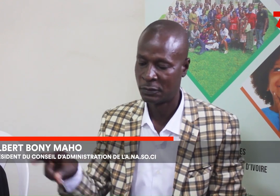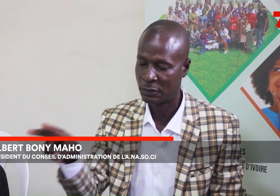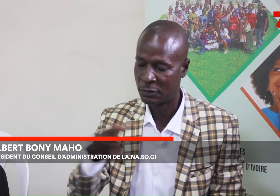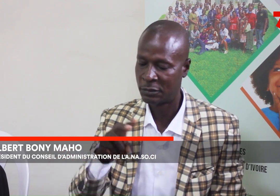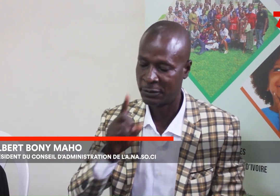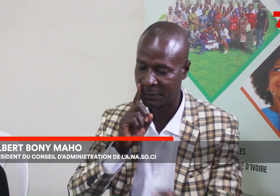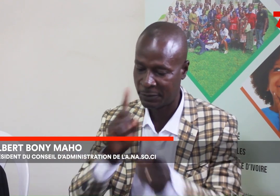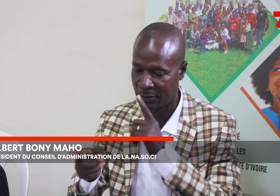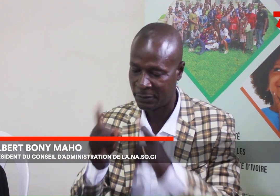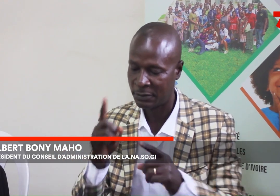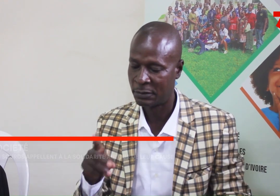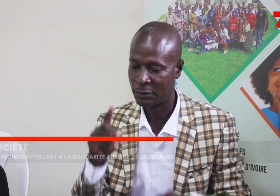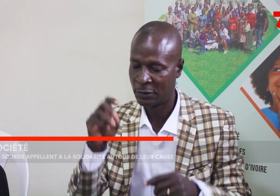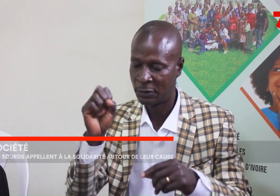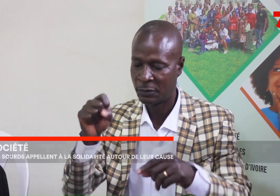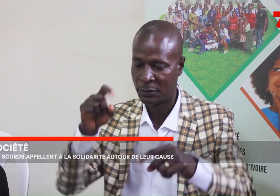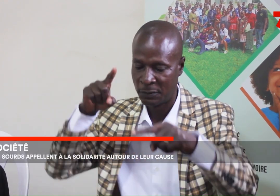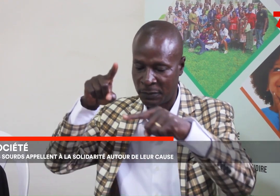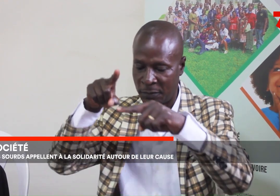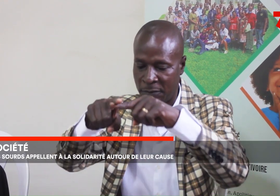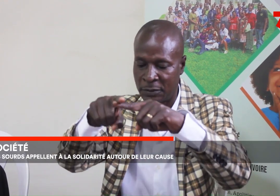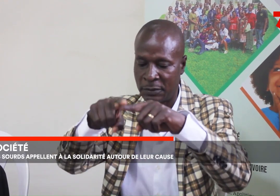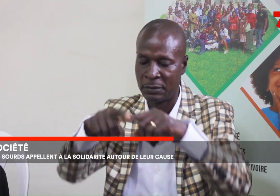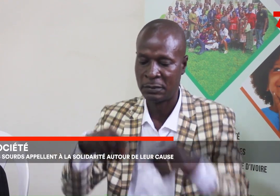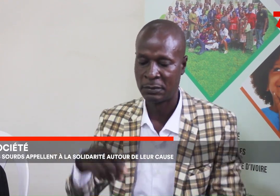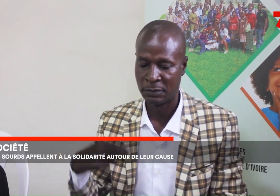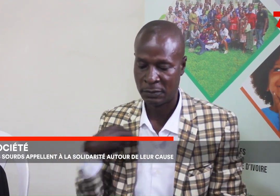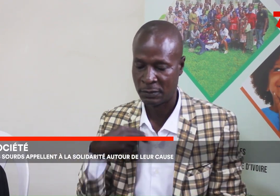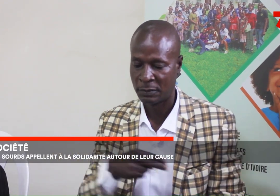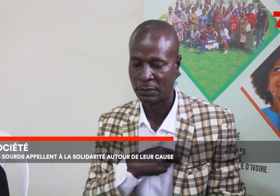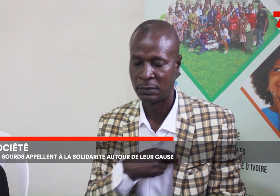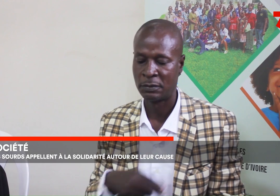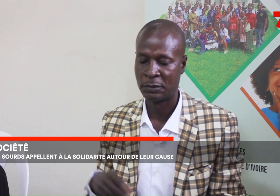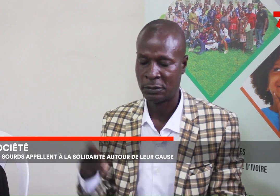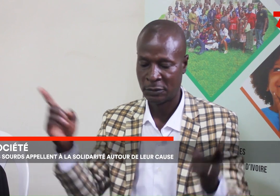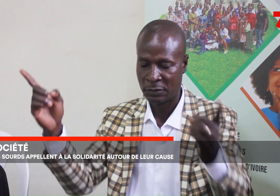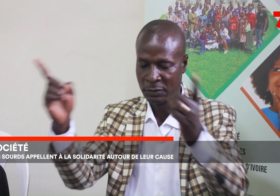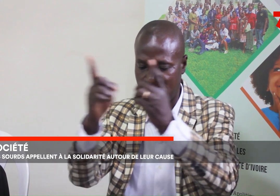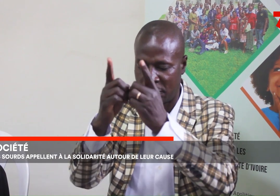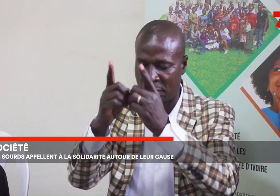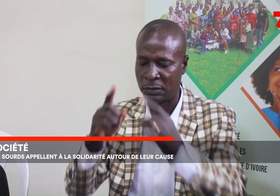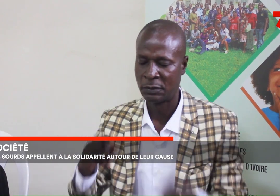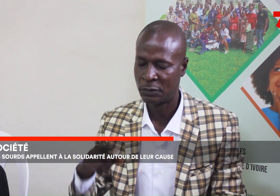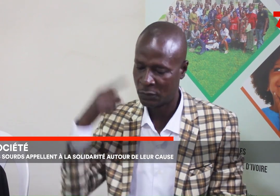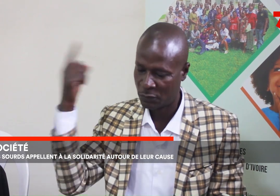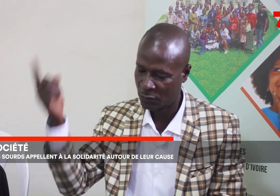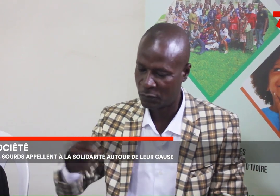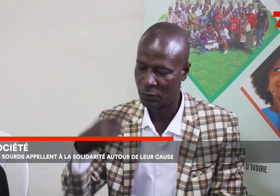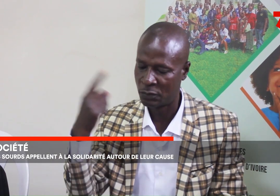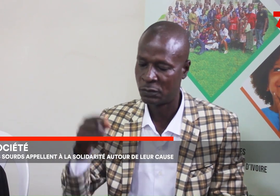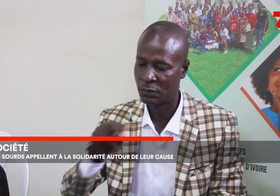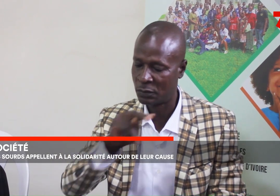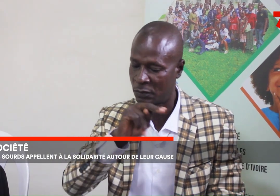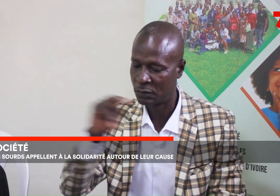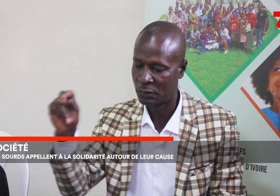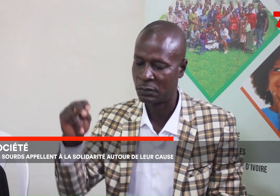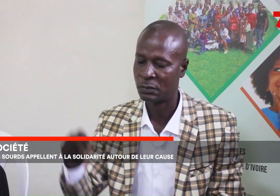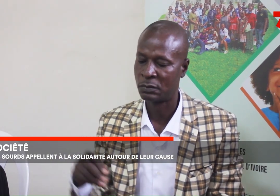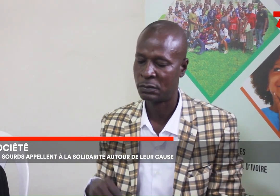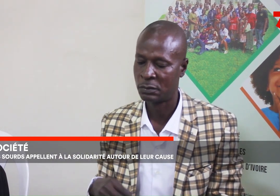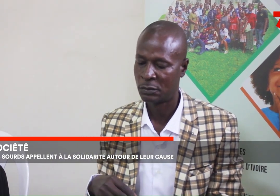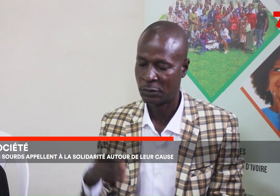pour vous parler des défis que nous rencontrons au quotidien.